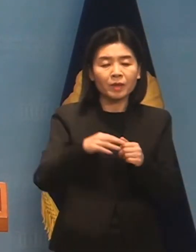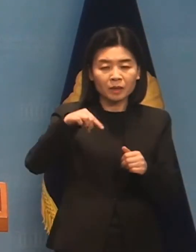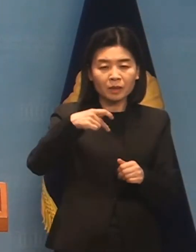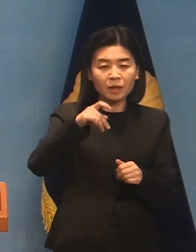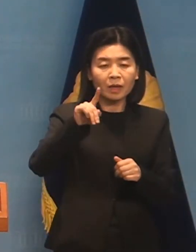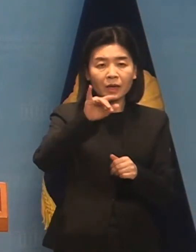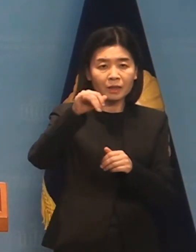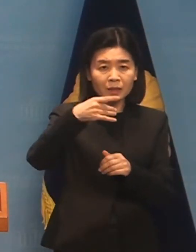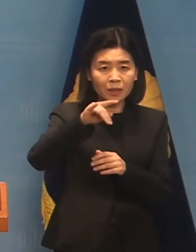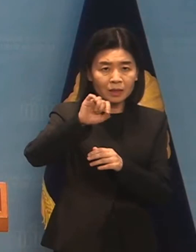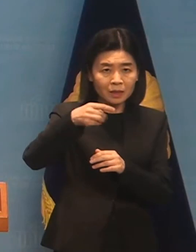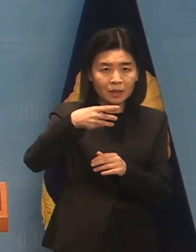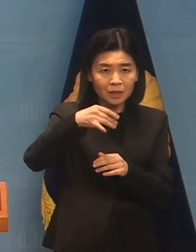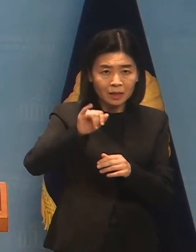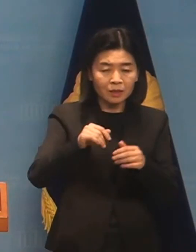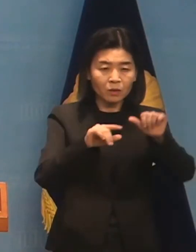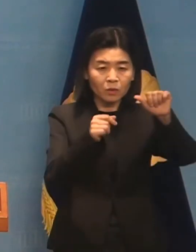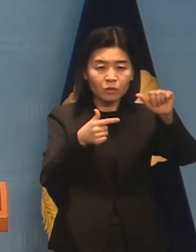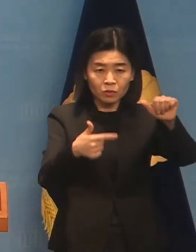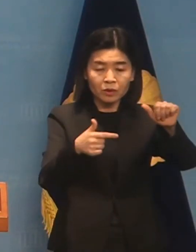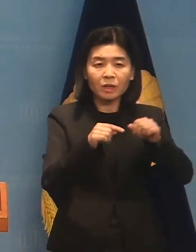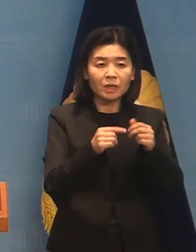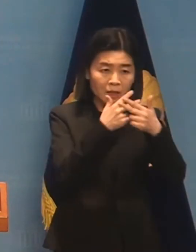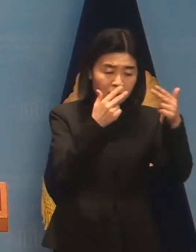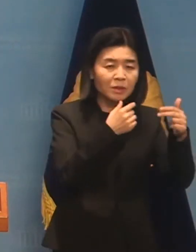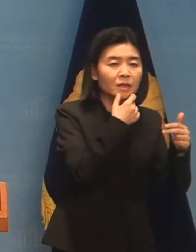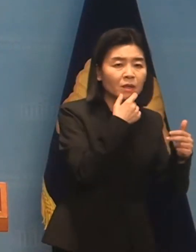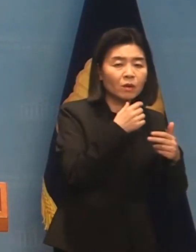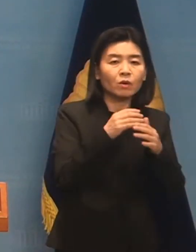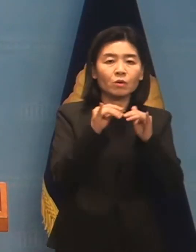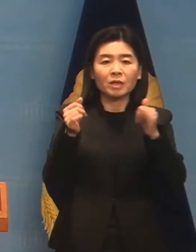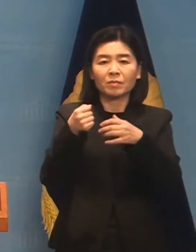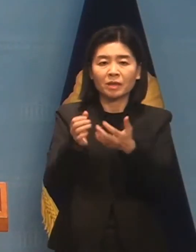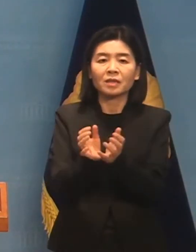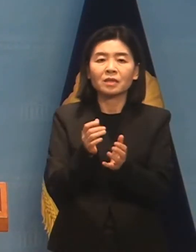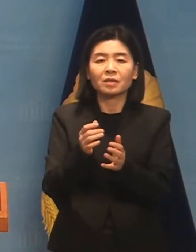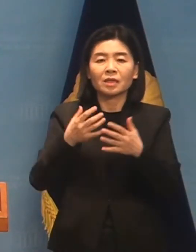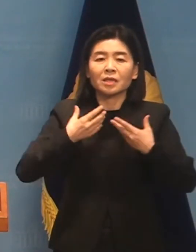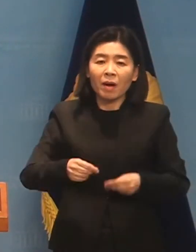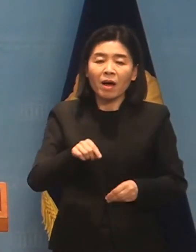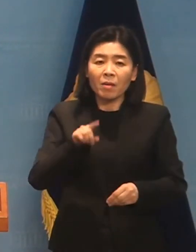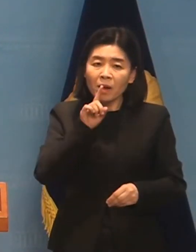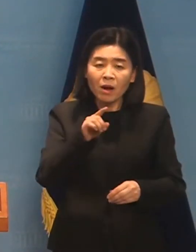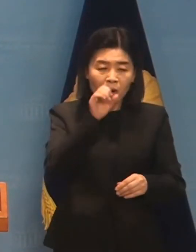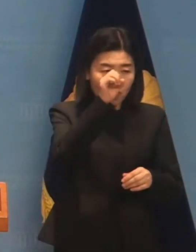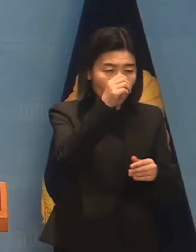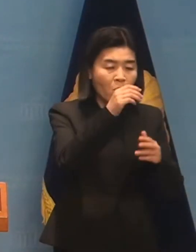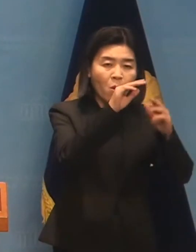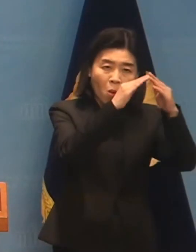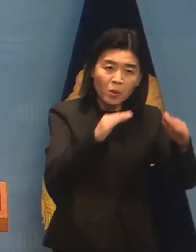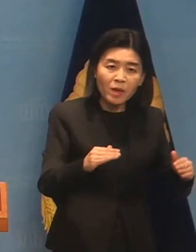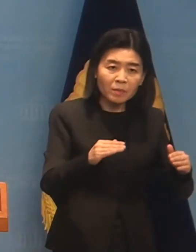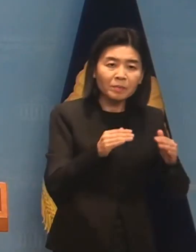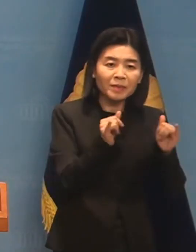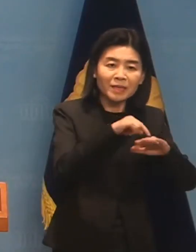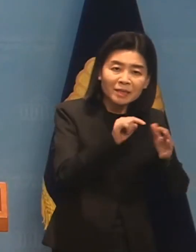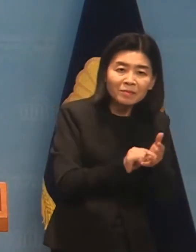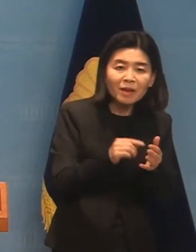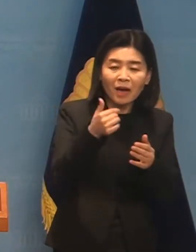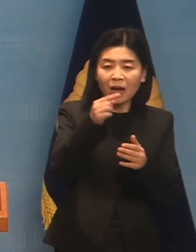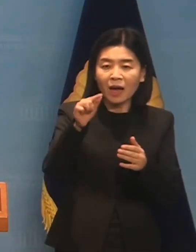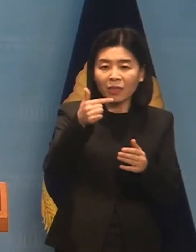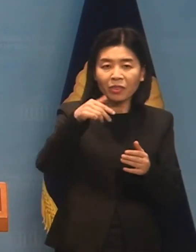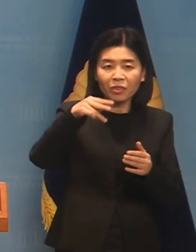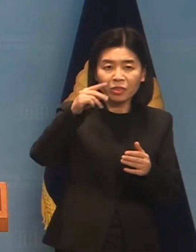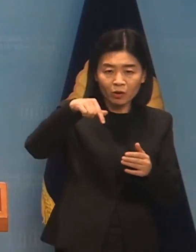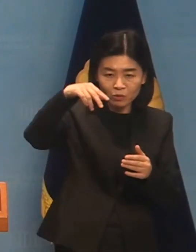5월 6일자 기사 이재명 실코 국민의 실망, 국힘의 실망, 호남 인심, 한덕수에 쏠린다는